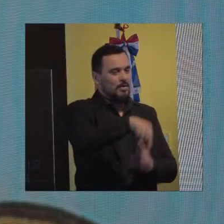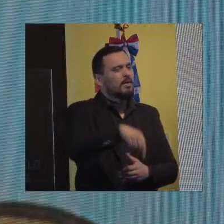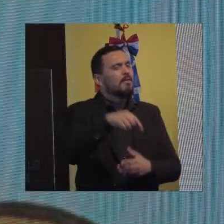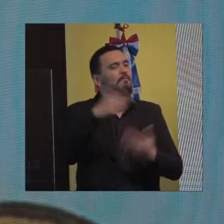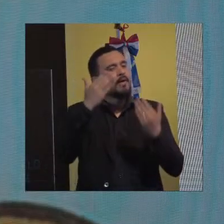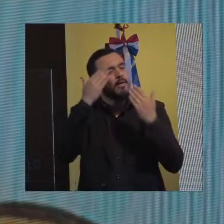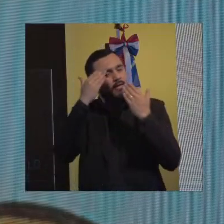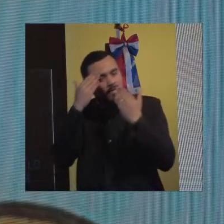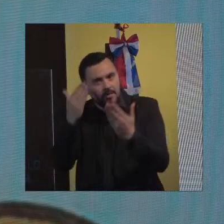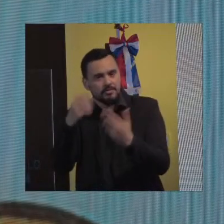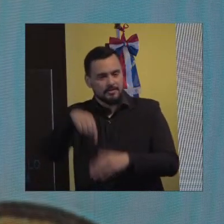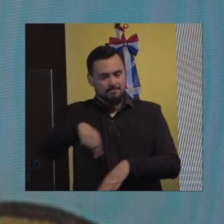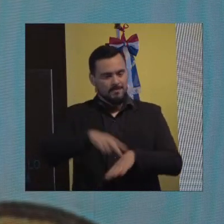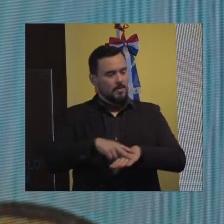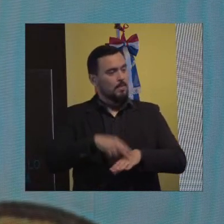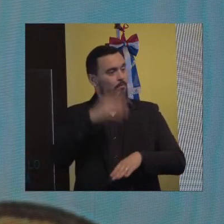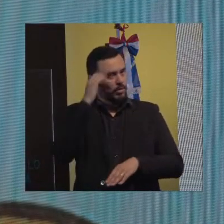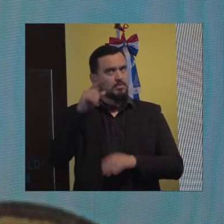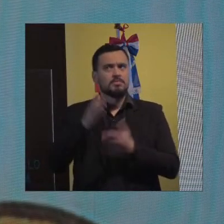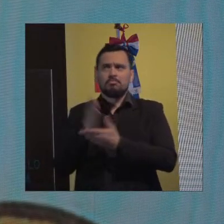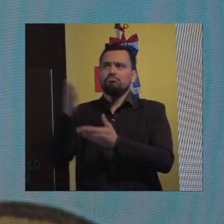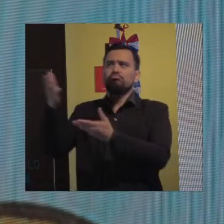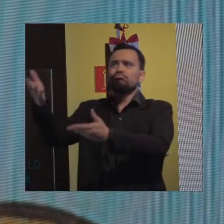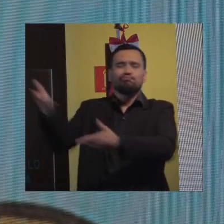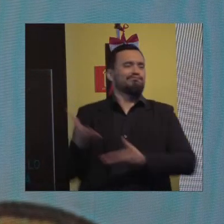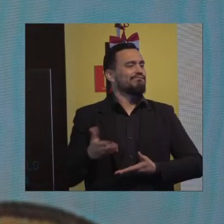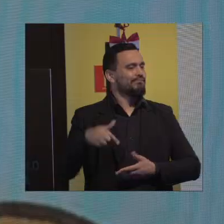agradecimiento al país que también nos recibió,